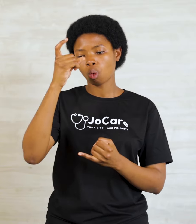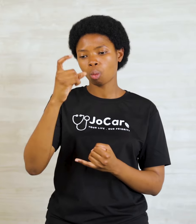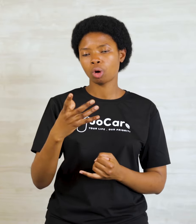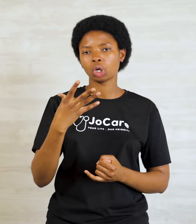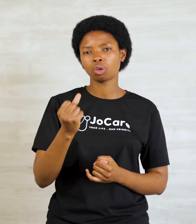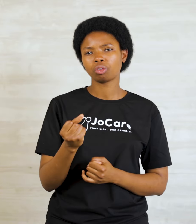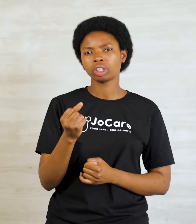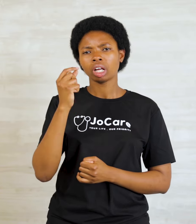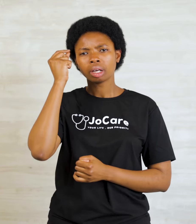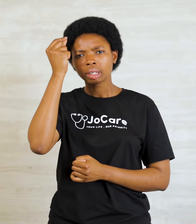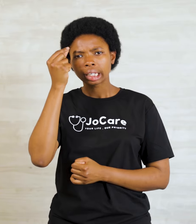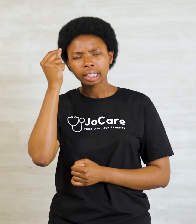myumvire